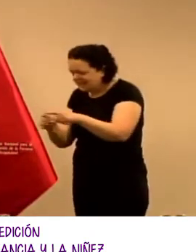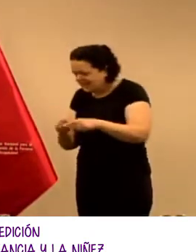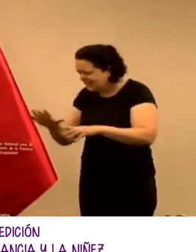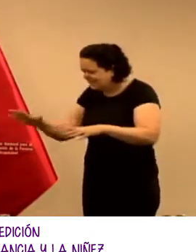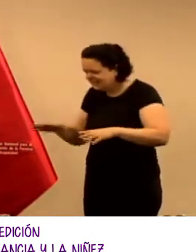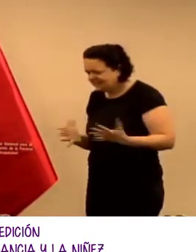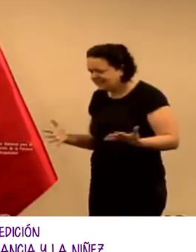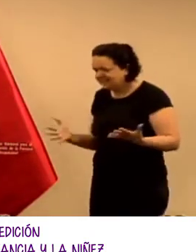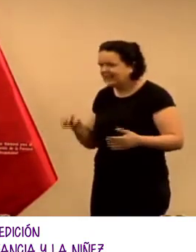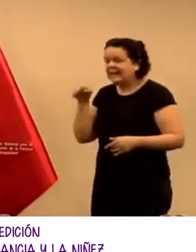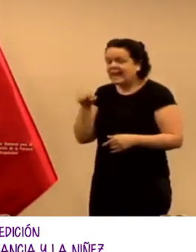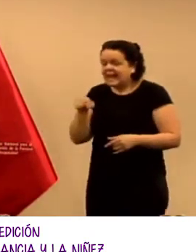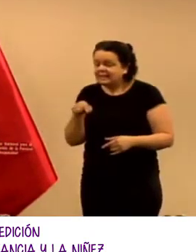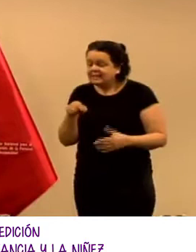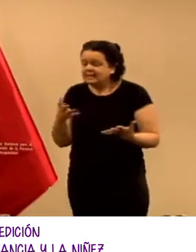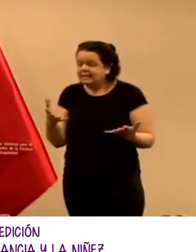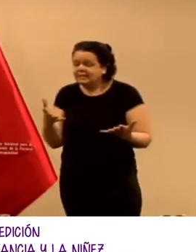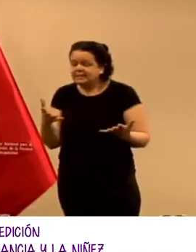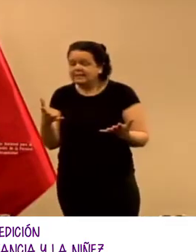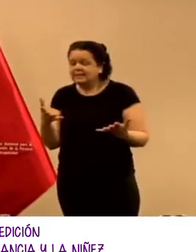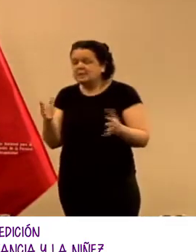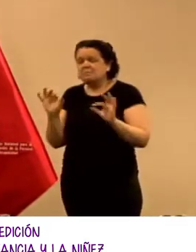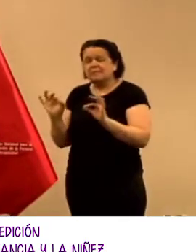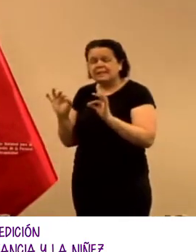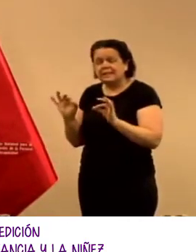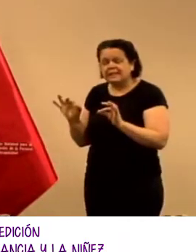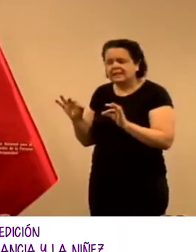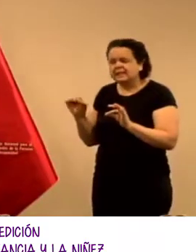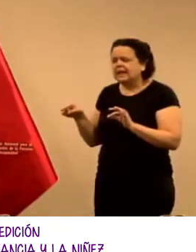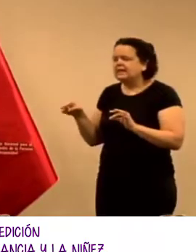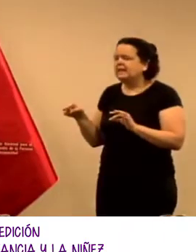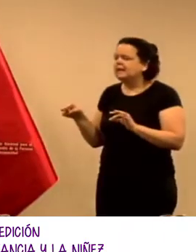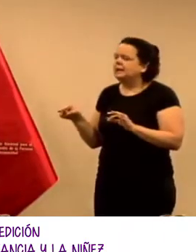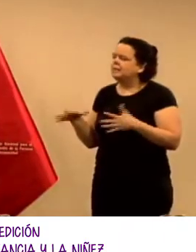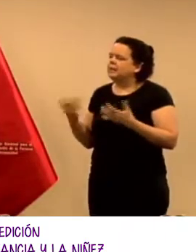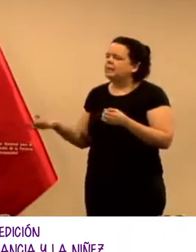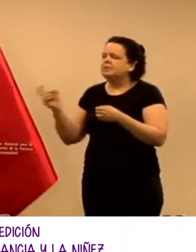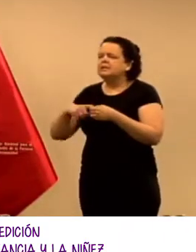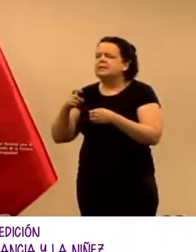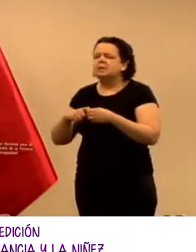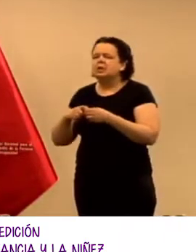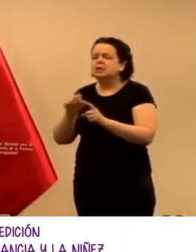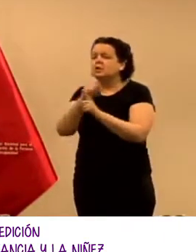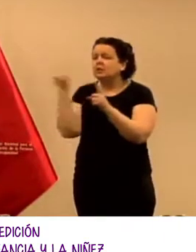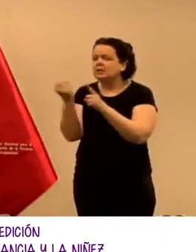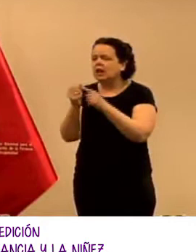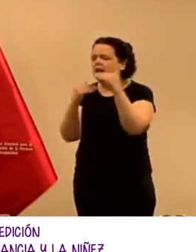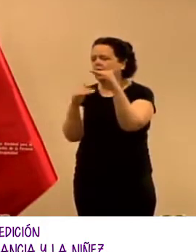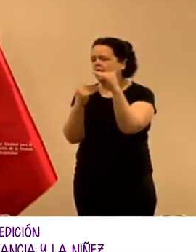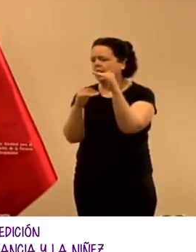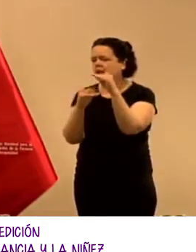niñas, esos están en riesgo de sufrir una participación social limitada y de no